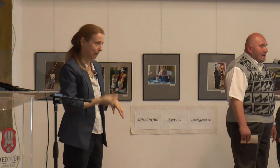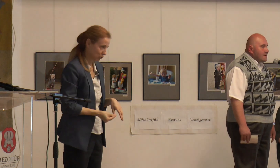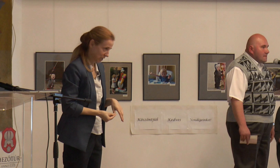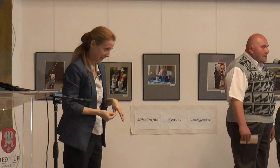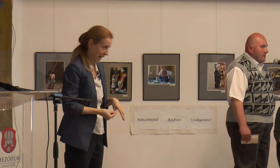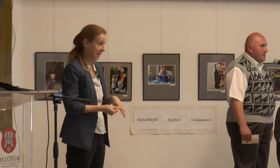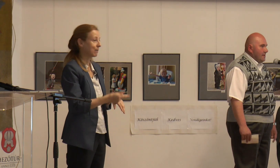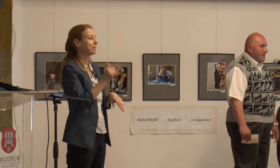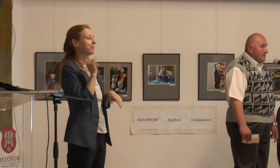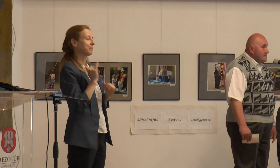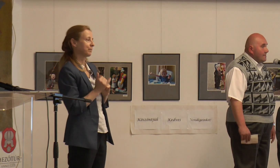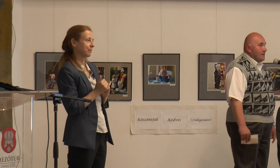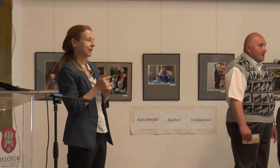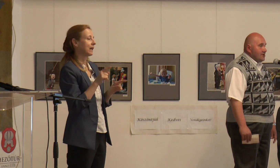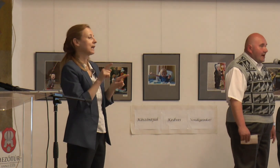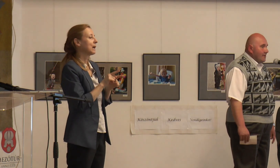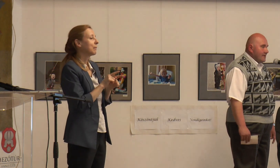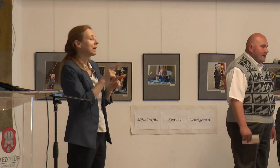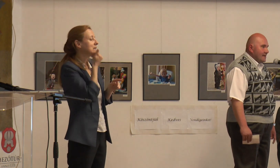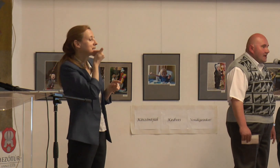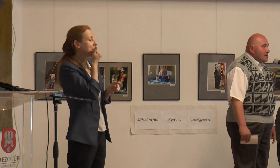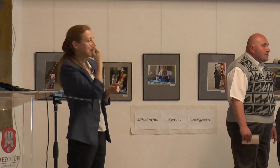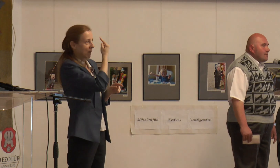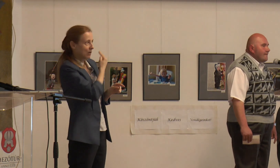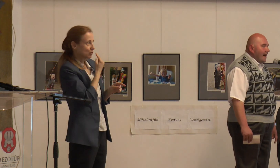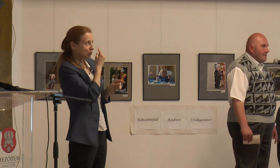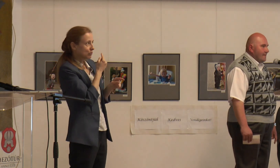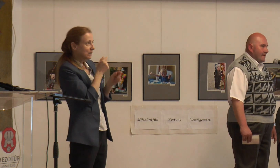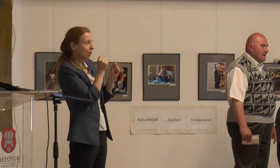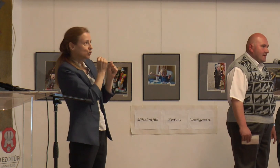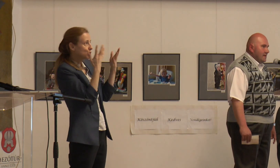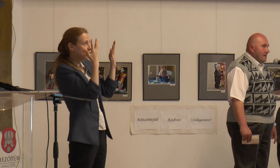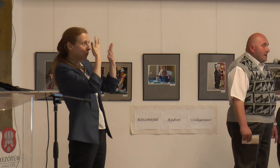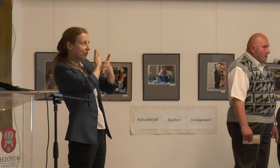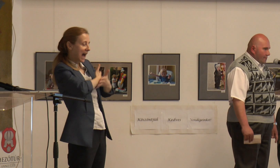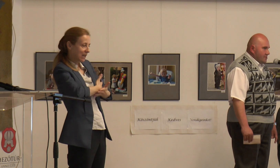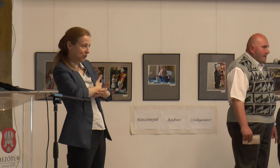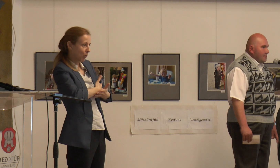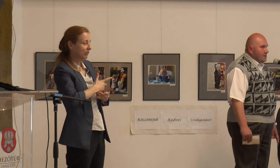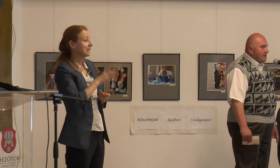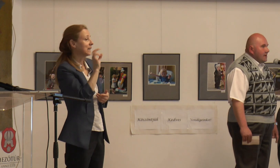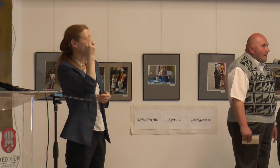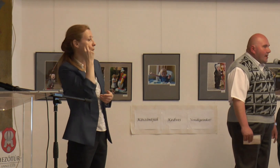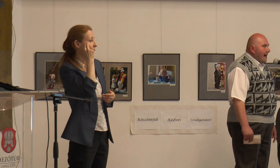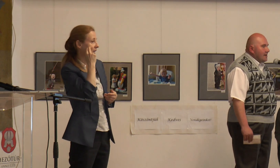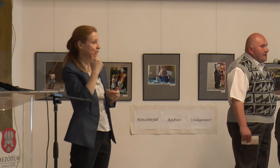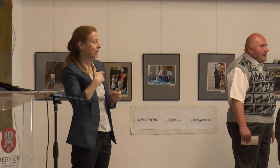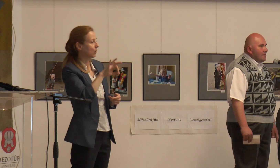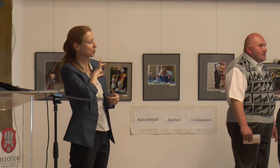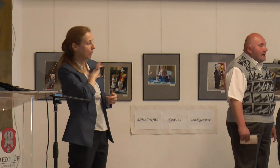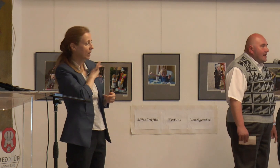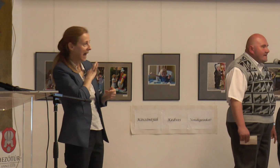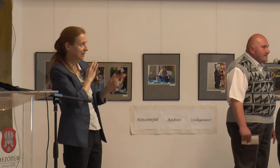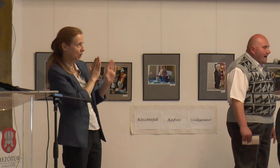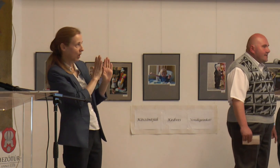de azokat, mint szemérmes jány arcák, sűrű fájó felé. Jó ismerősei, barátai